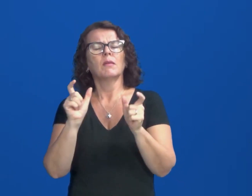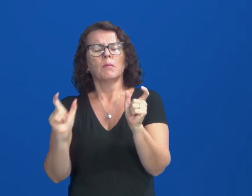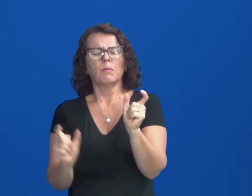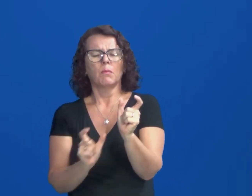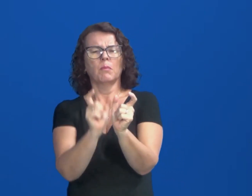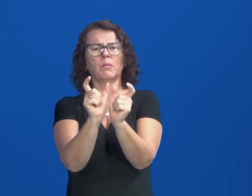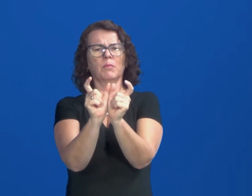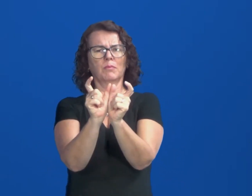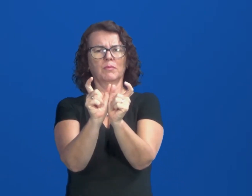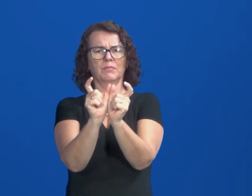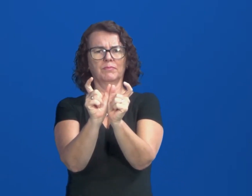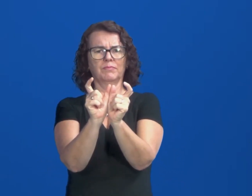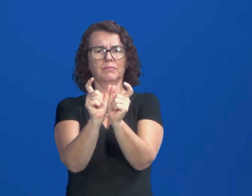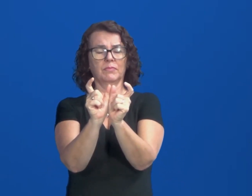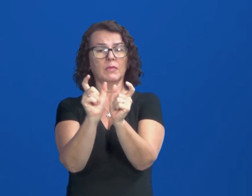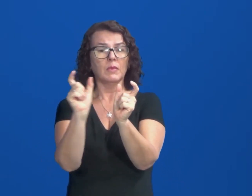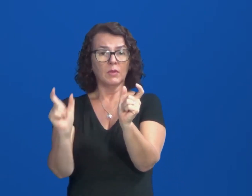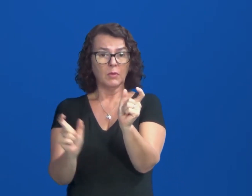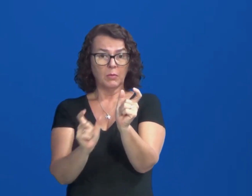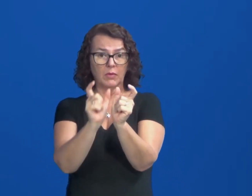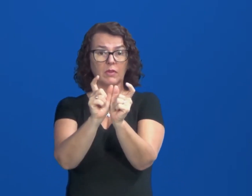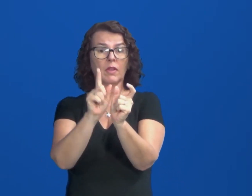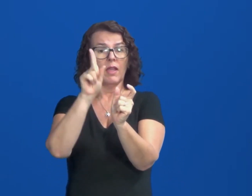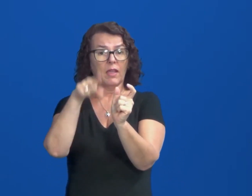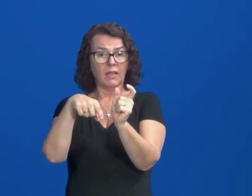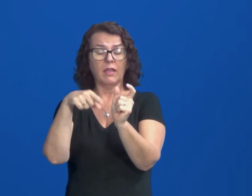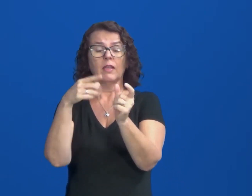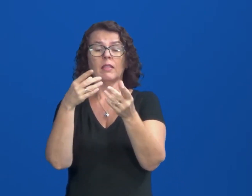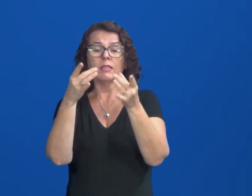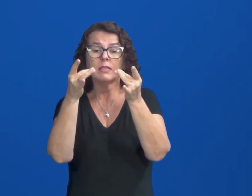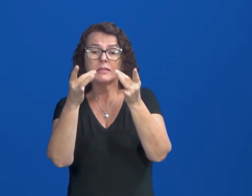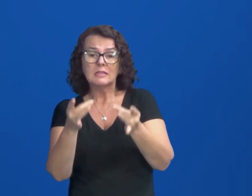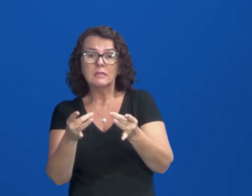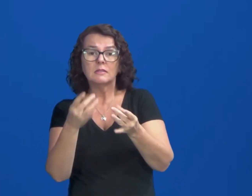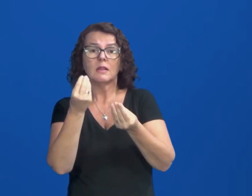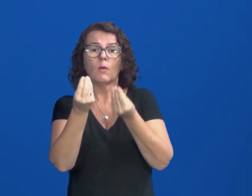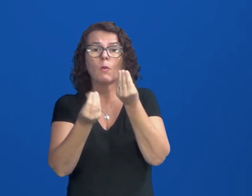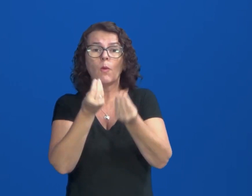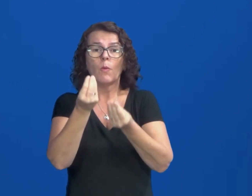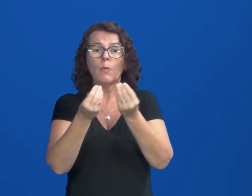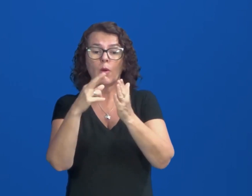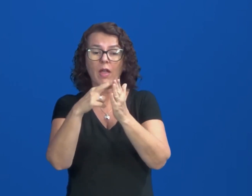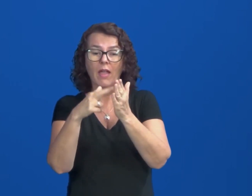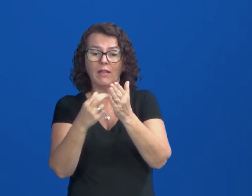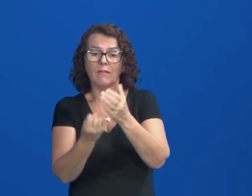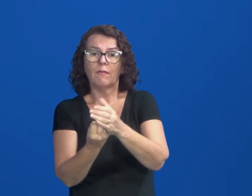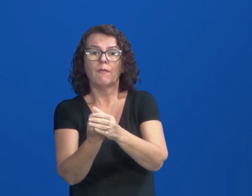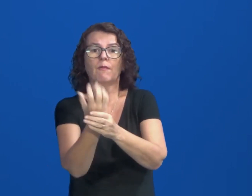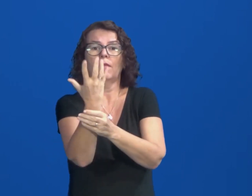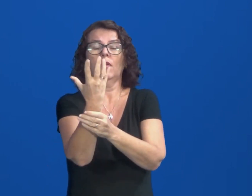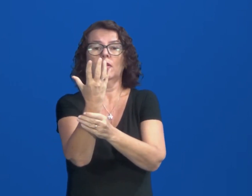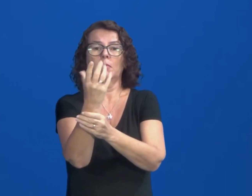O que isso quer dizer, um morfema? O que é? Então, explicando detalhadamente,